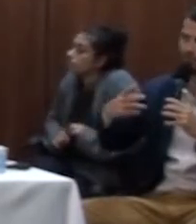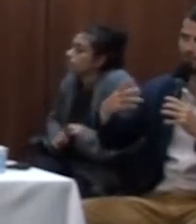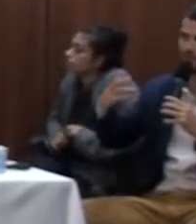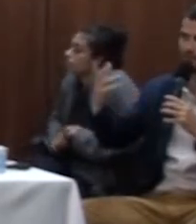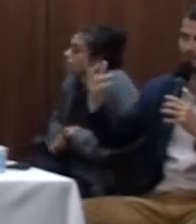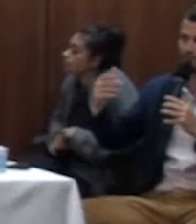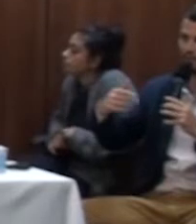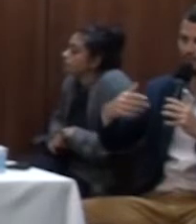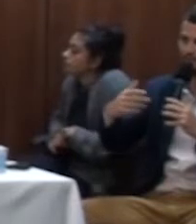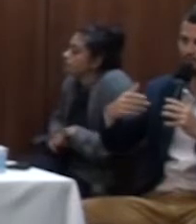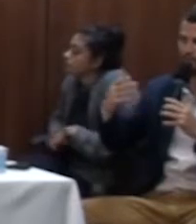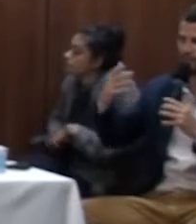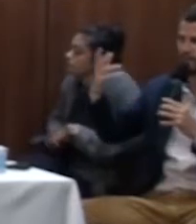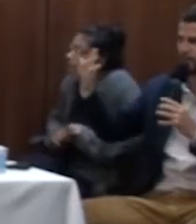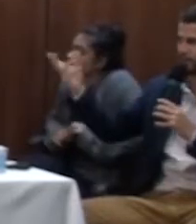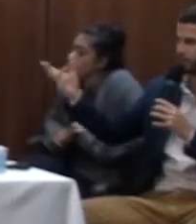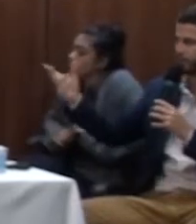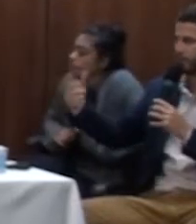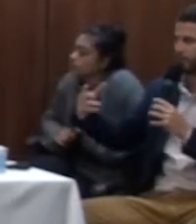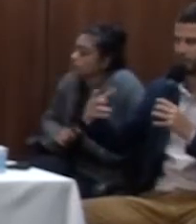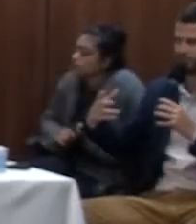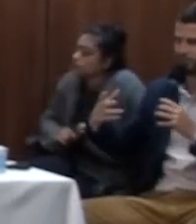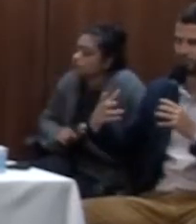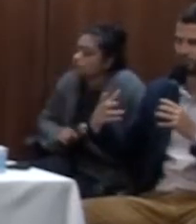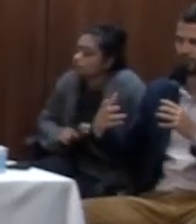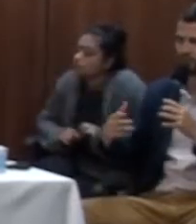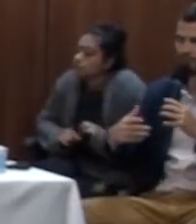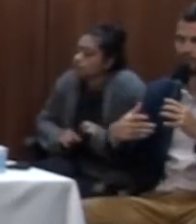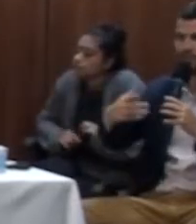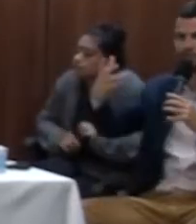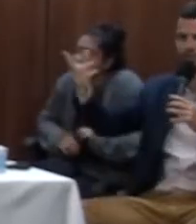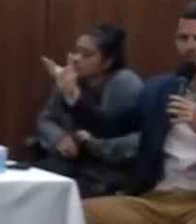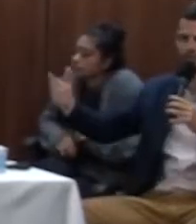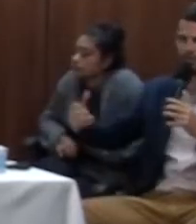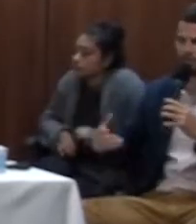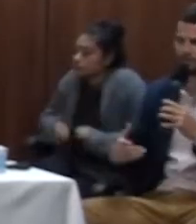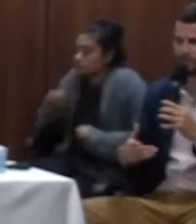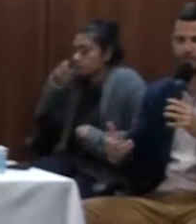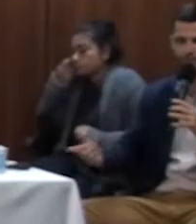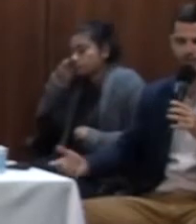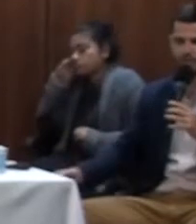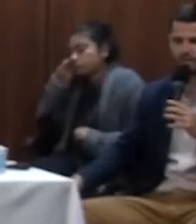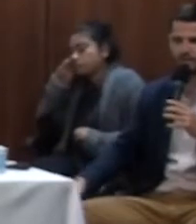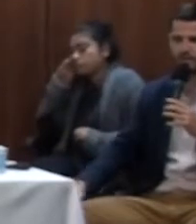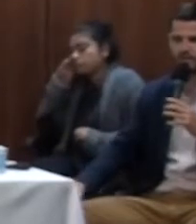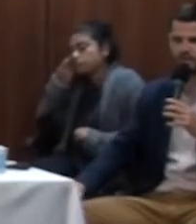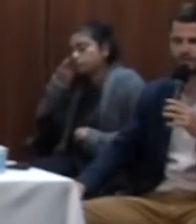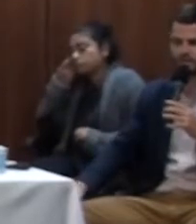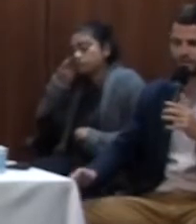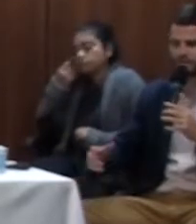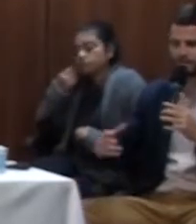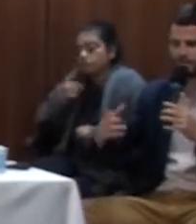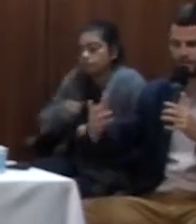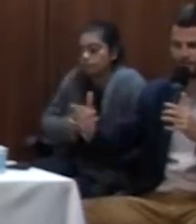O Poder Público Federal tem um aspecto mais diretivo de definição das políticas